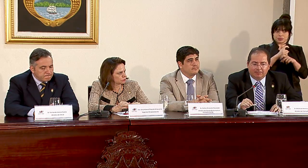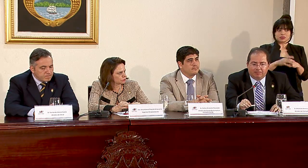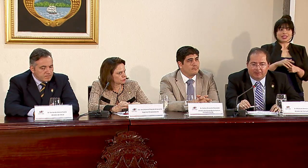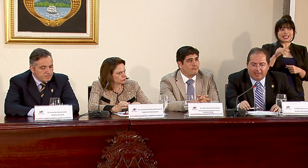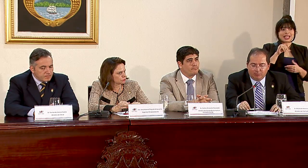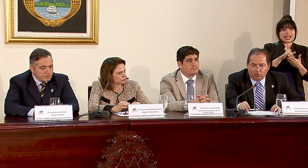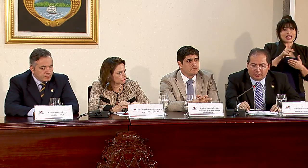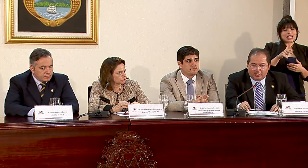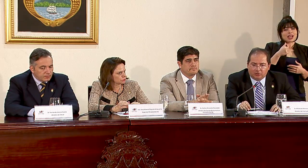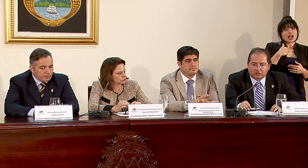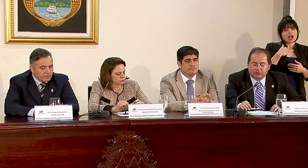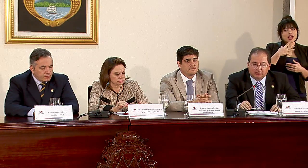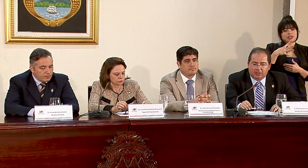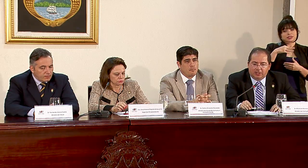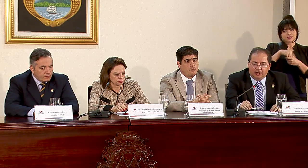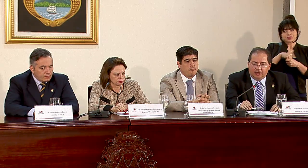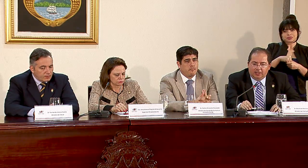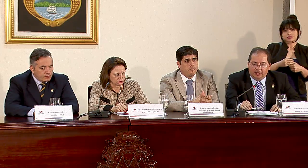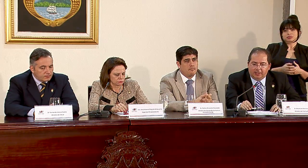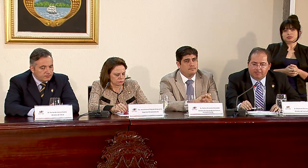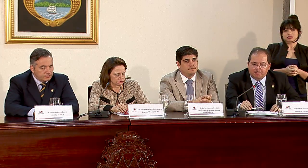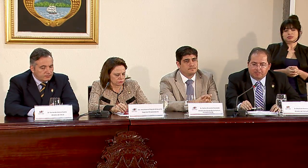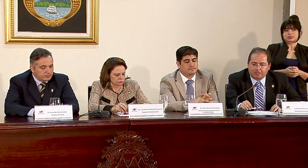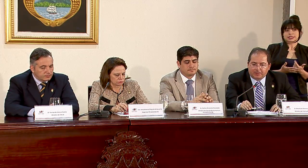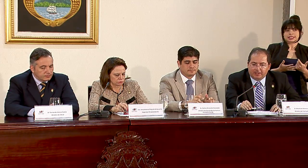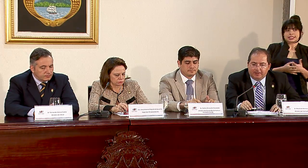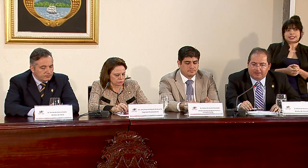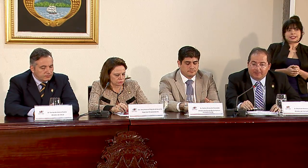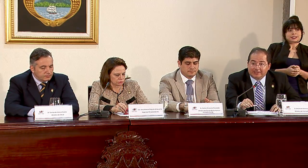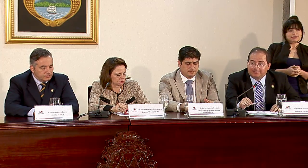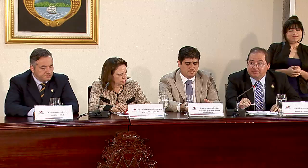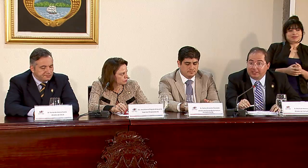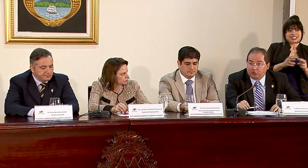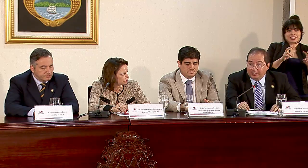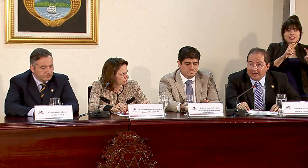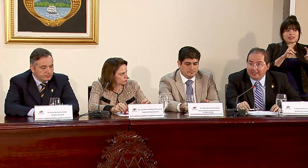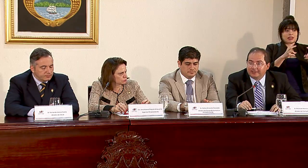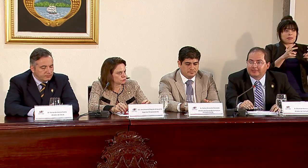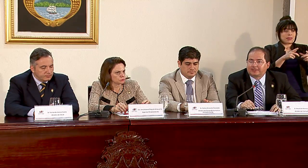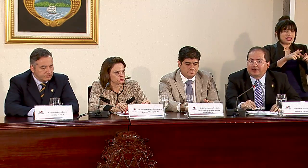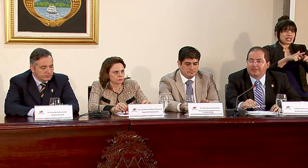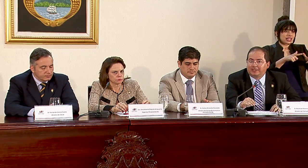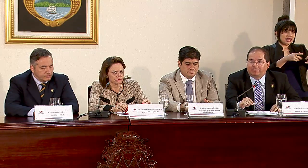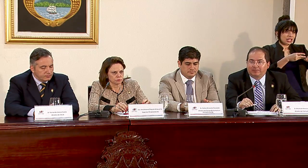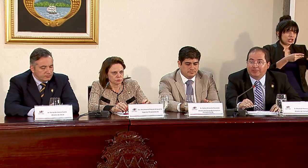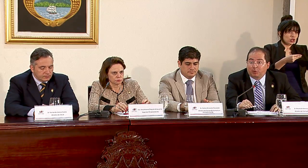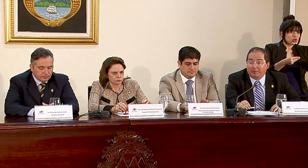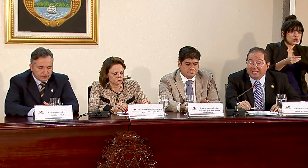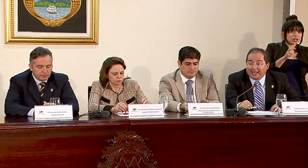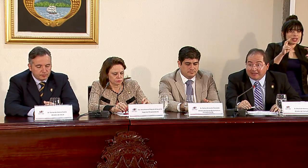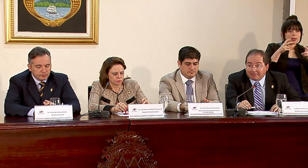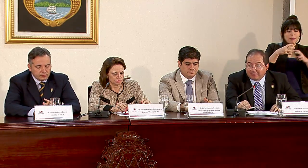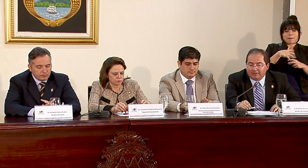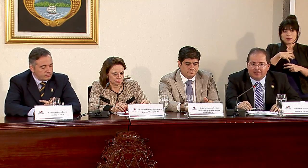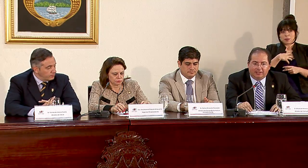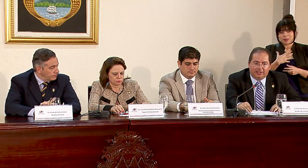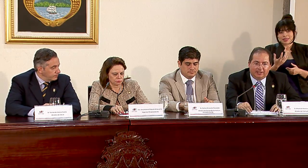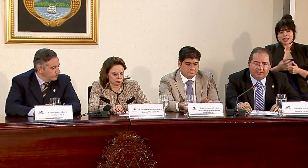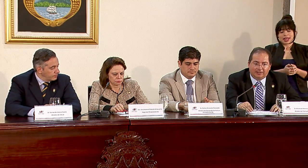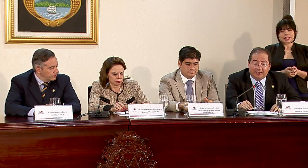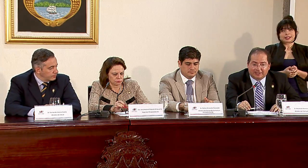hay involucrados temas territoriales, temas de propiedad